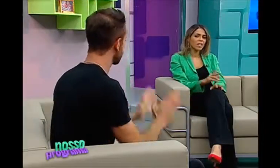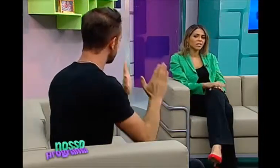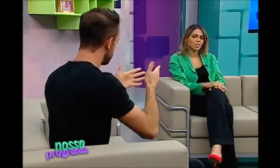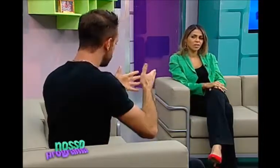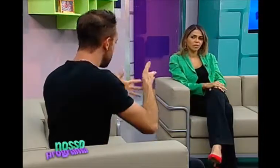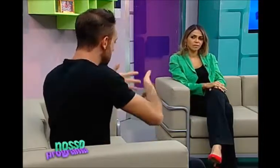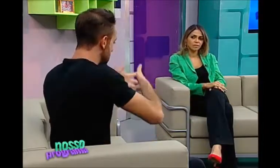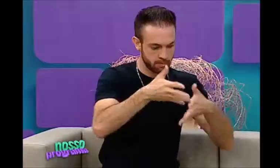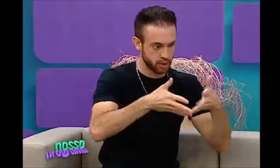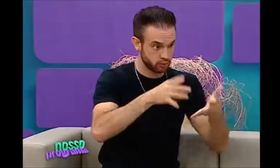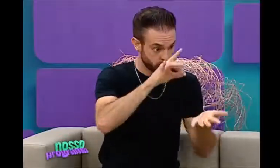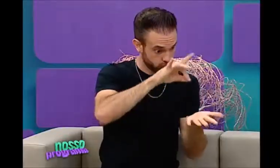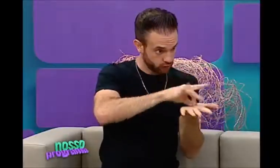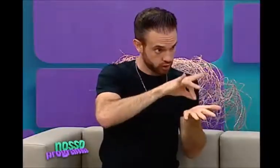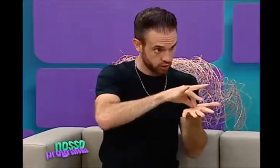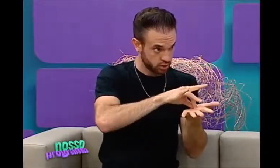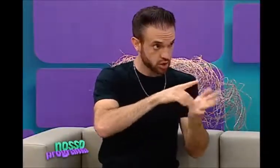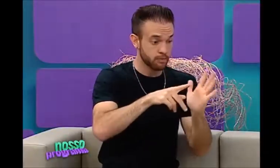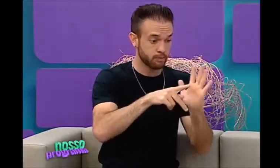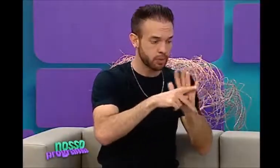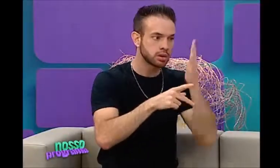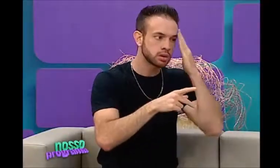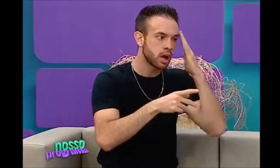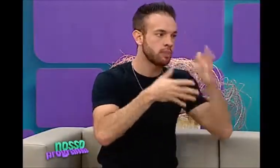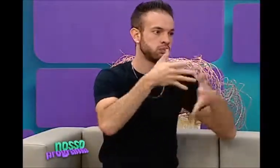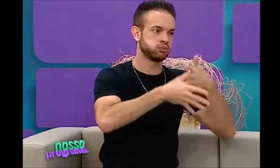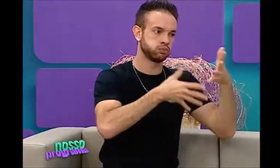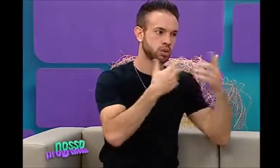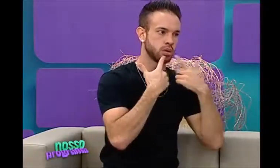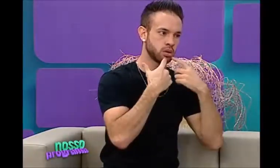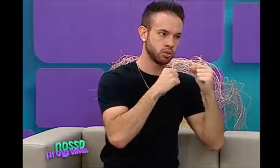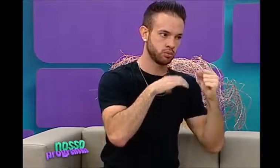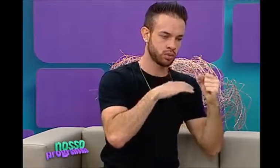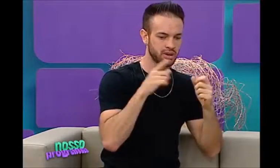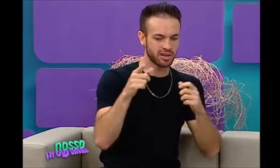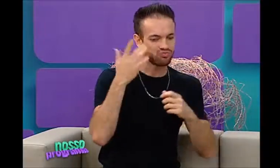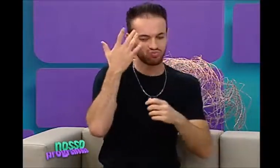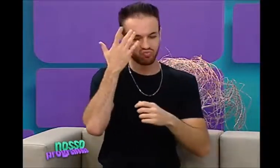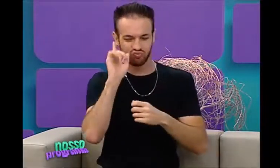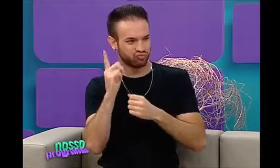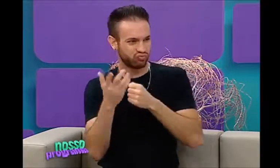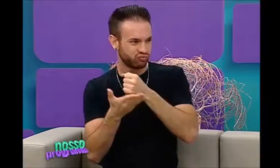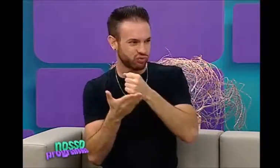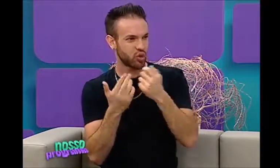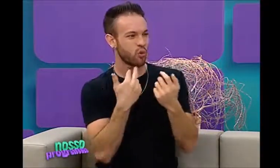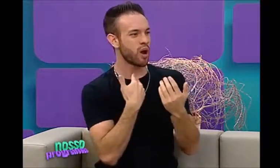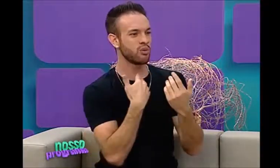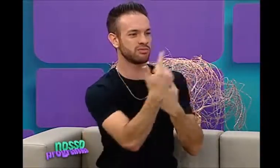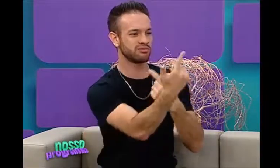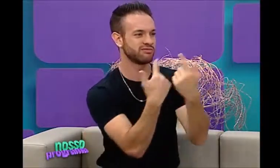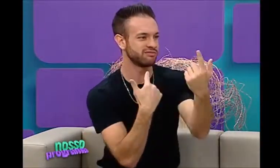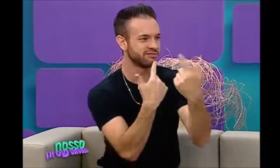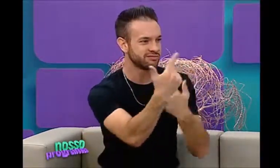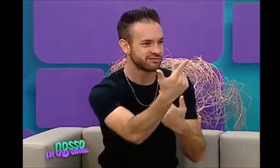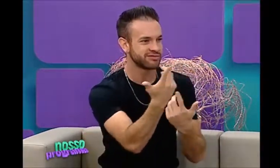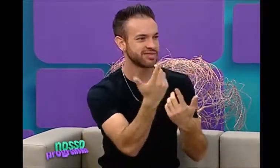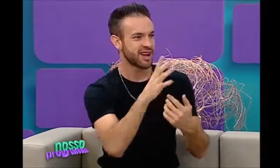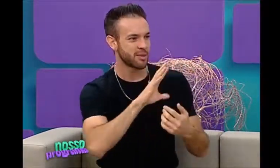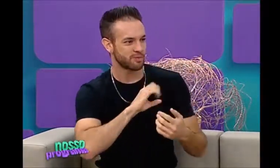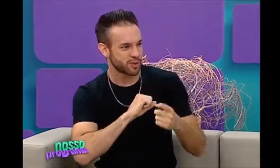diferente. Libras de verdade, aí é diferente. É uma língua própria, não é só o básico, que nem eu fiz